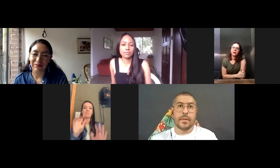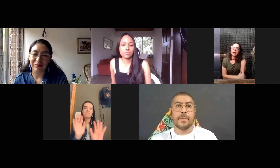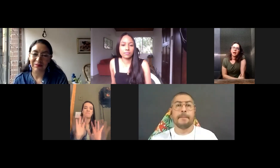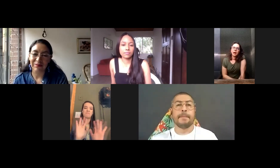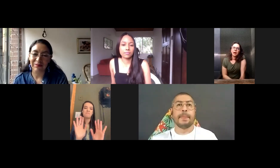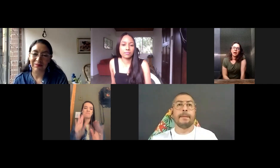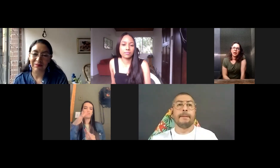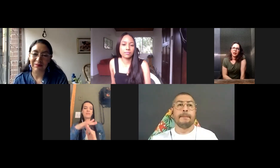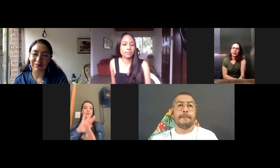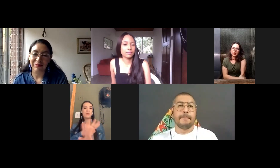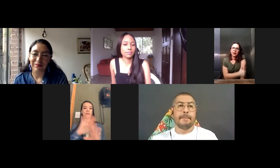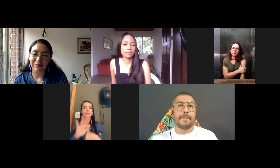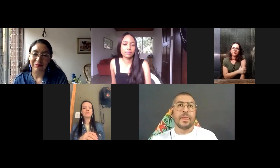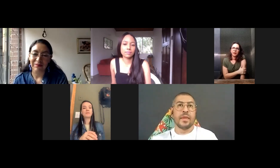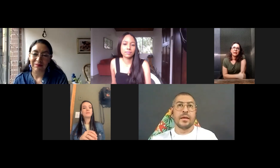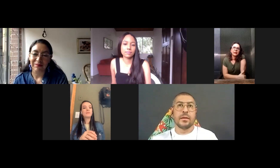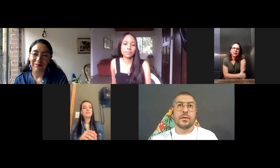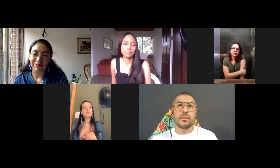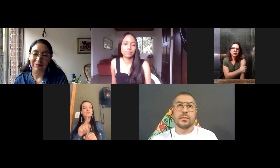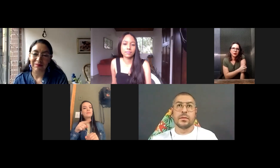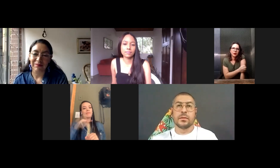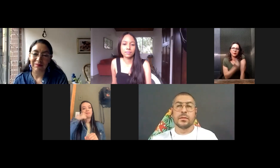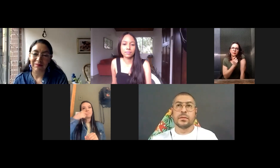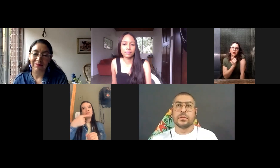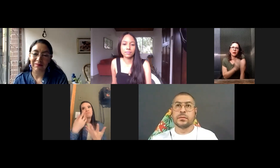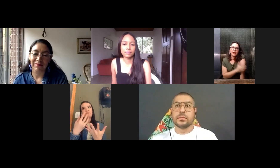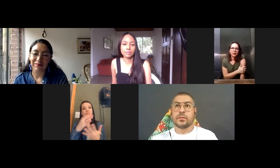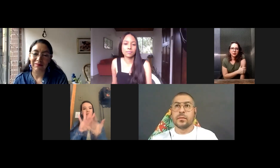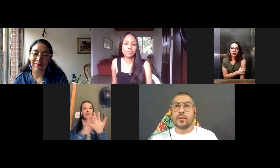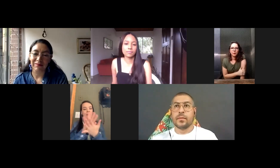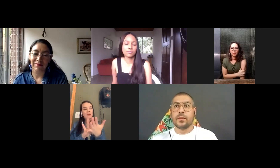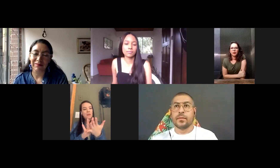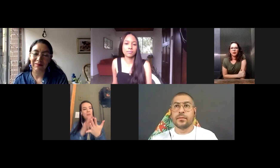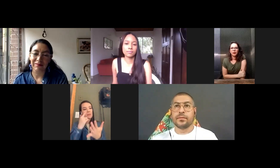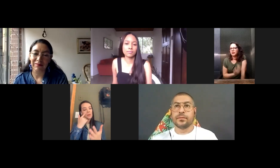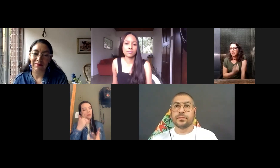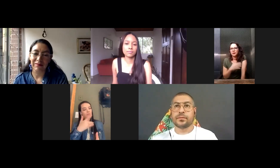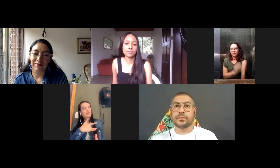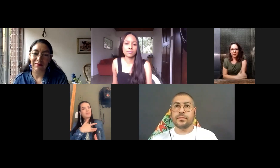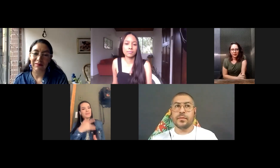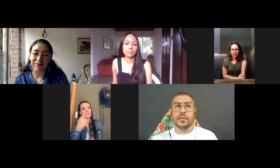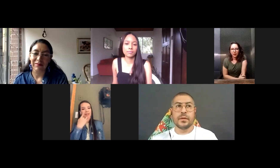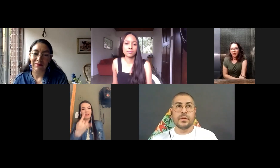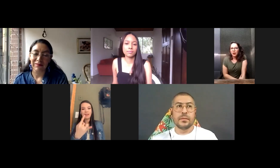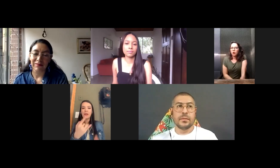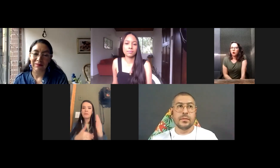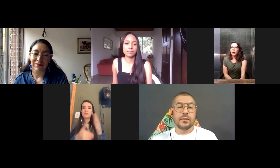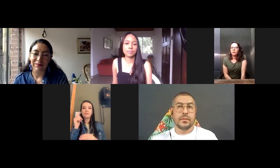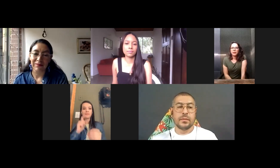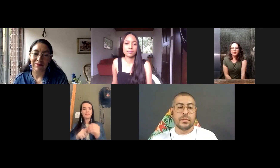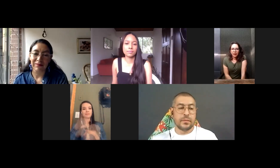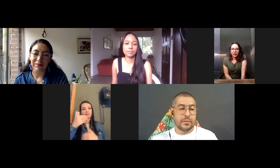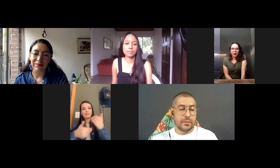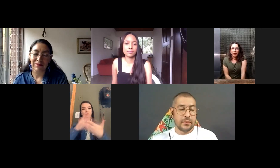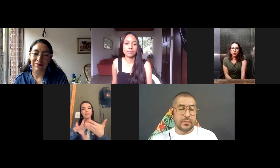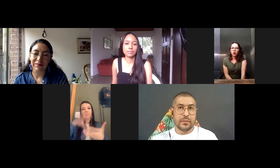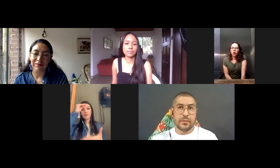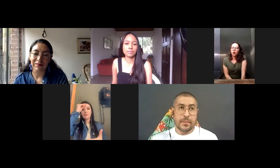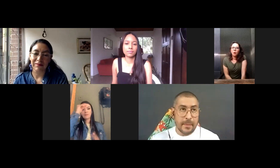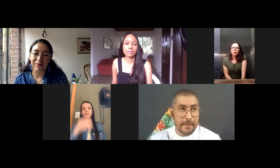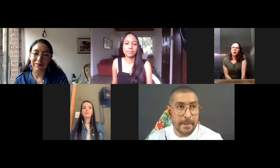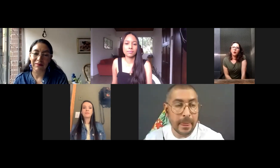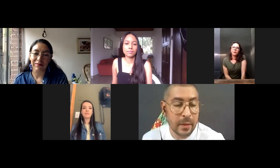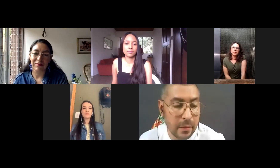vida me llega el interés, o me picó el interés por aprender lengua de señas y empecé. Lo empecé